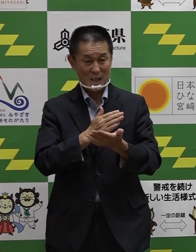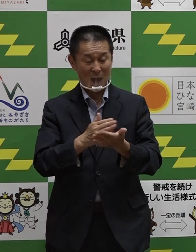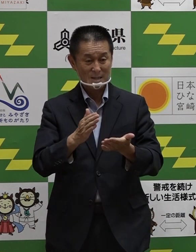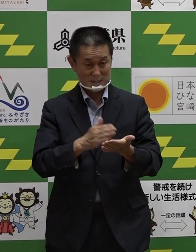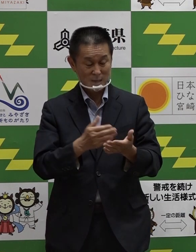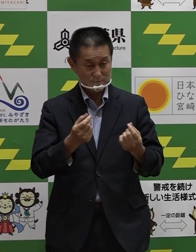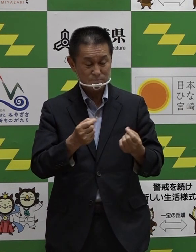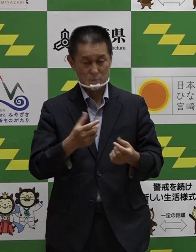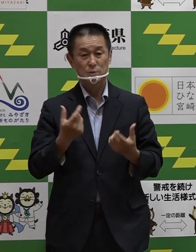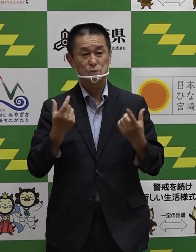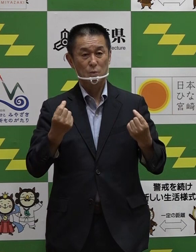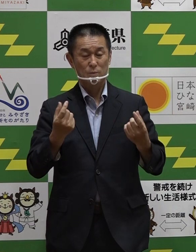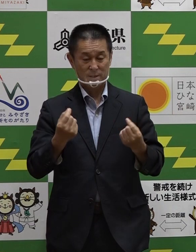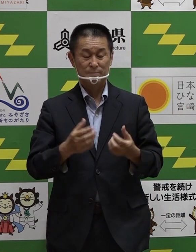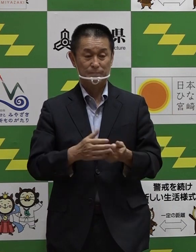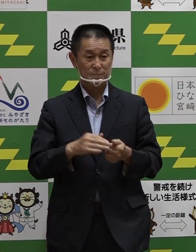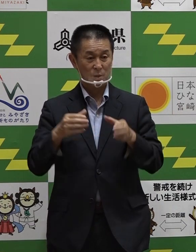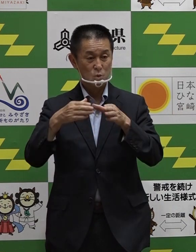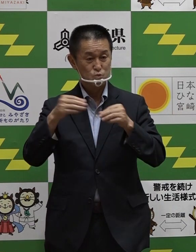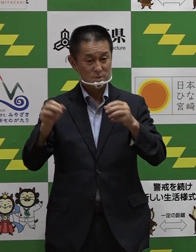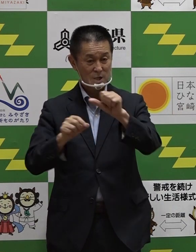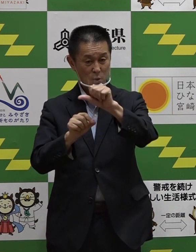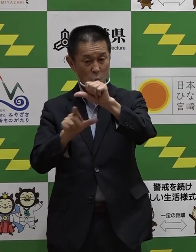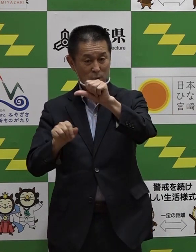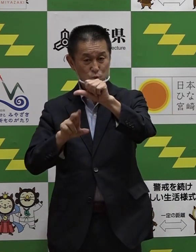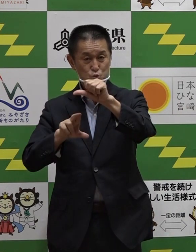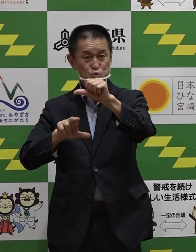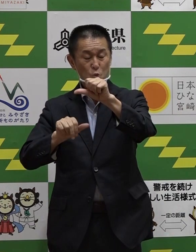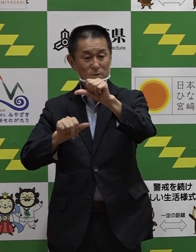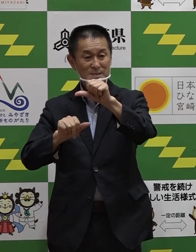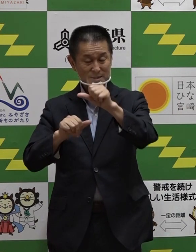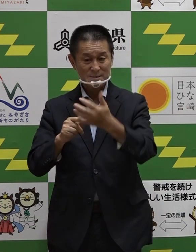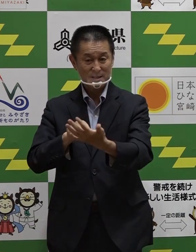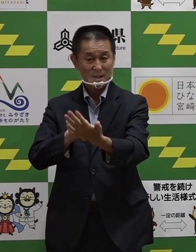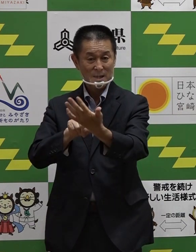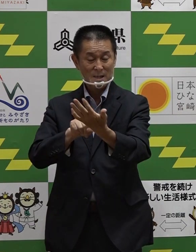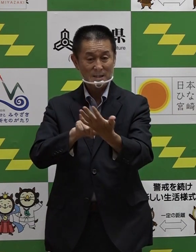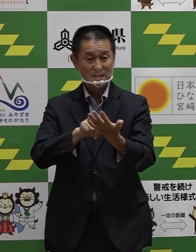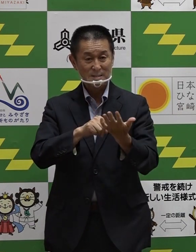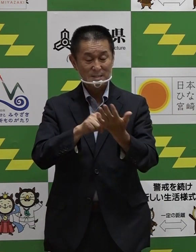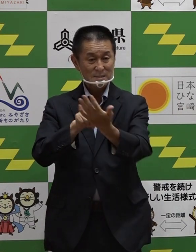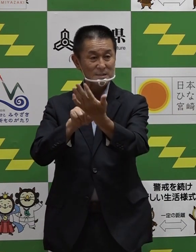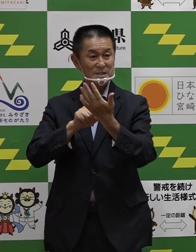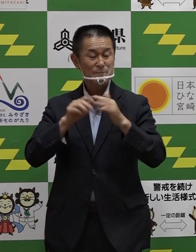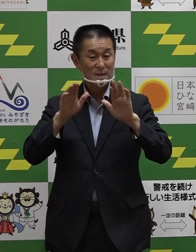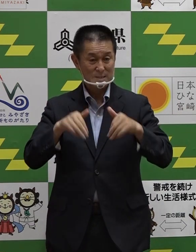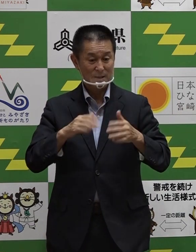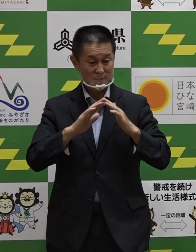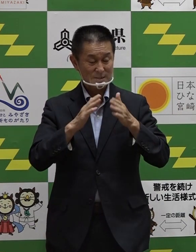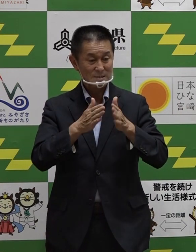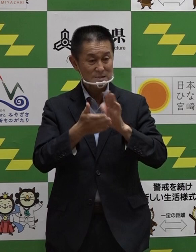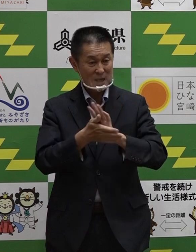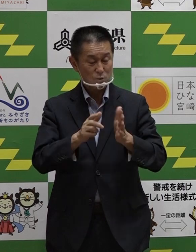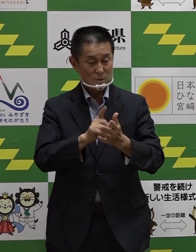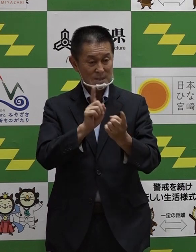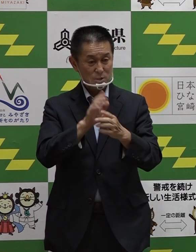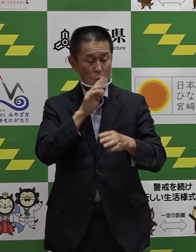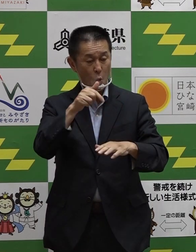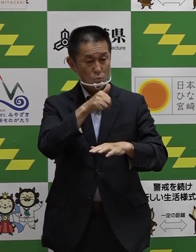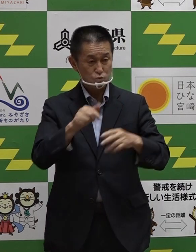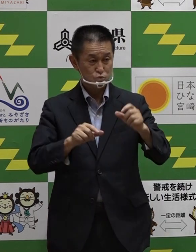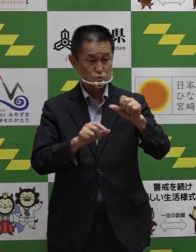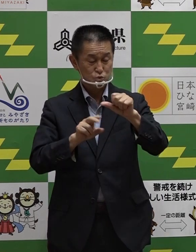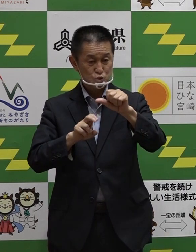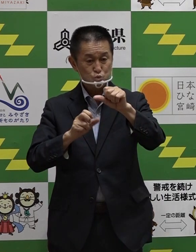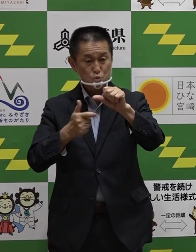です。そうですね、はい、国が5月25日に示しております。それを受けて本県としても対策本部で26日